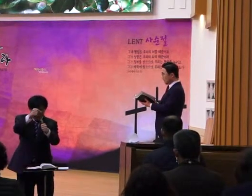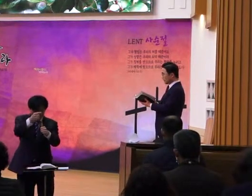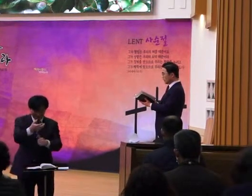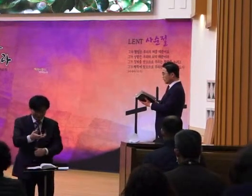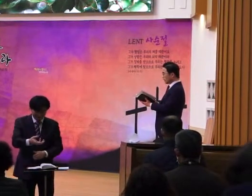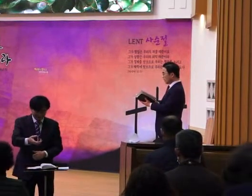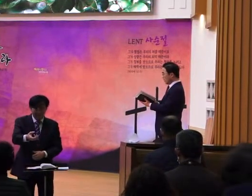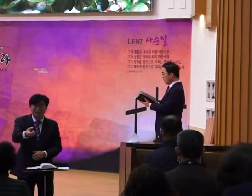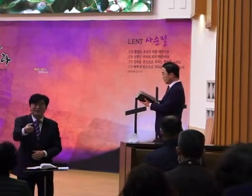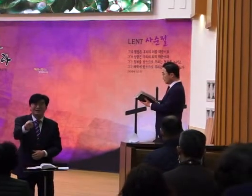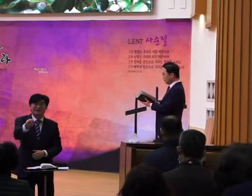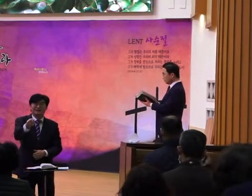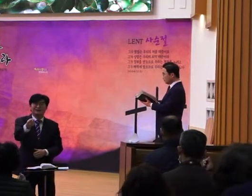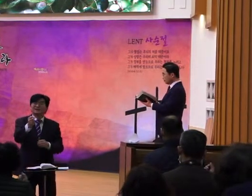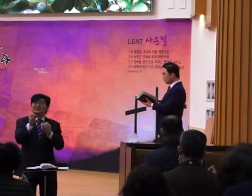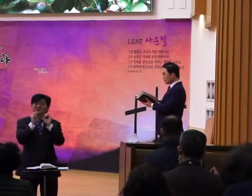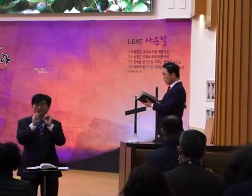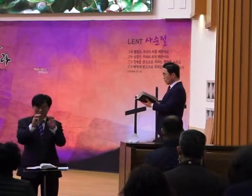마구하느라.